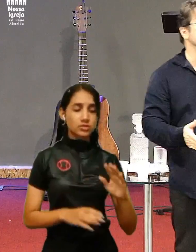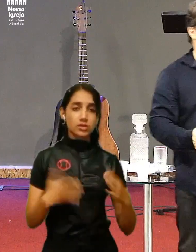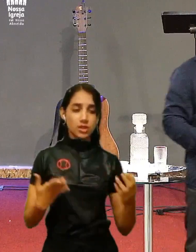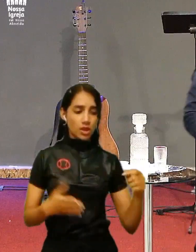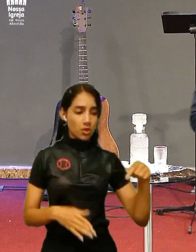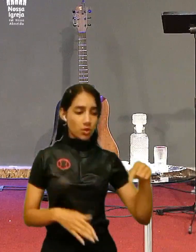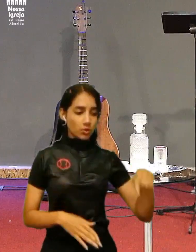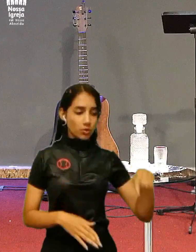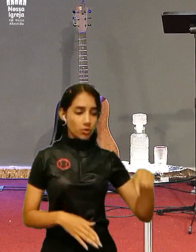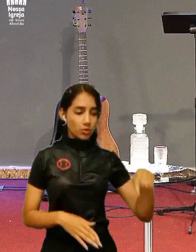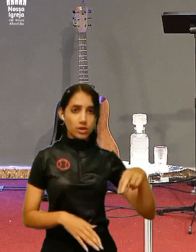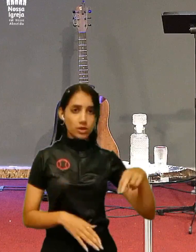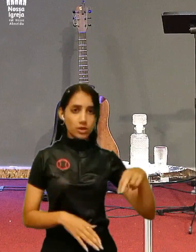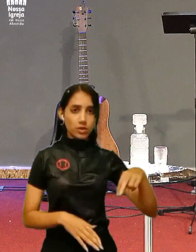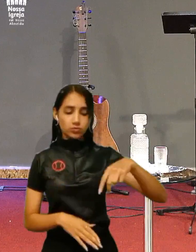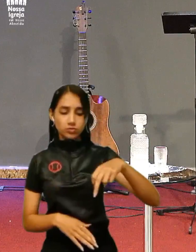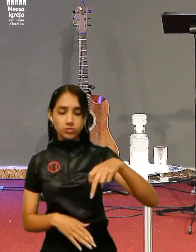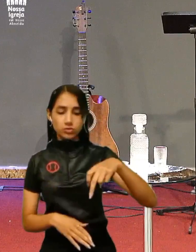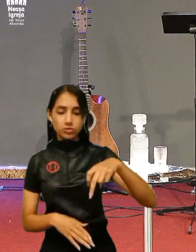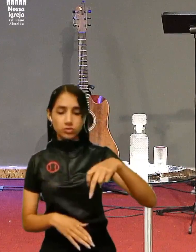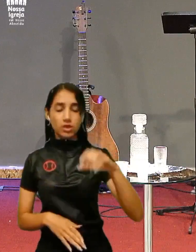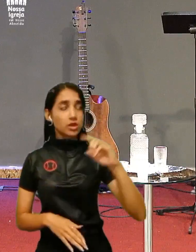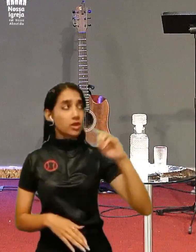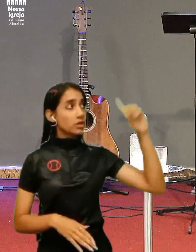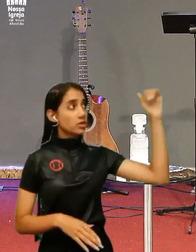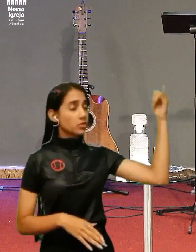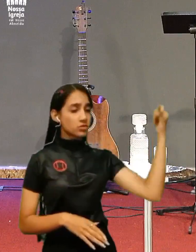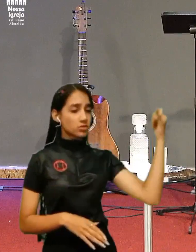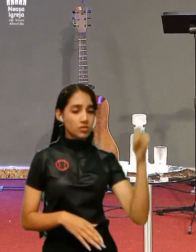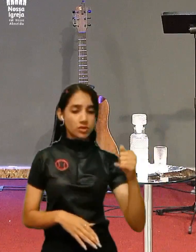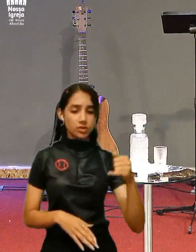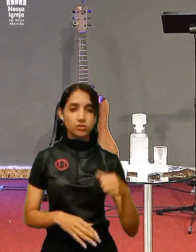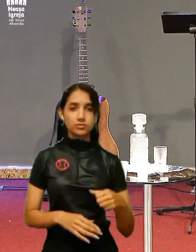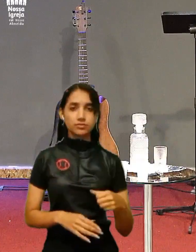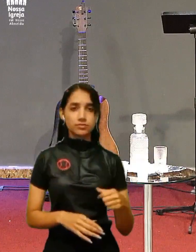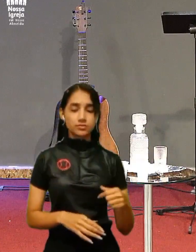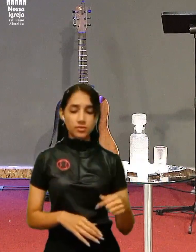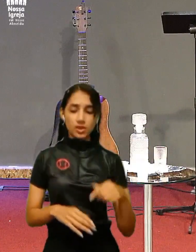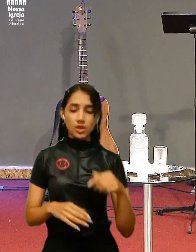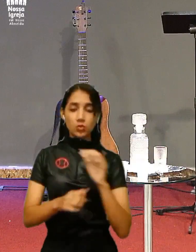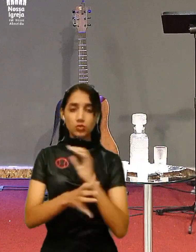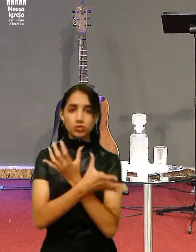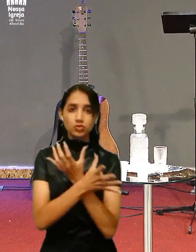para ele nesse texto: esses ossos são a casa de Israel.